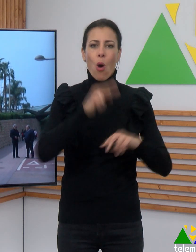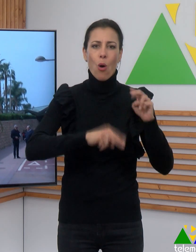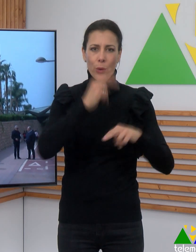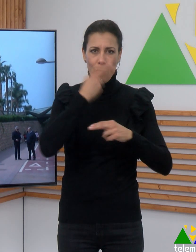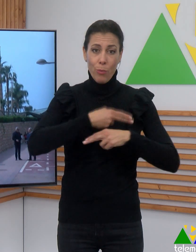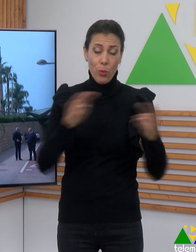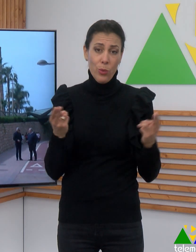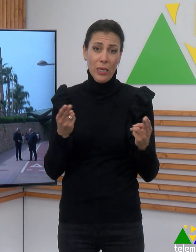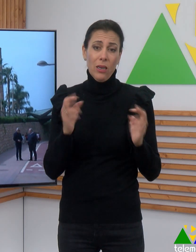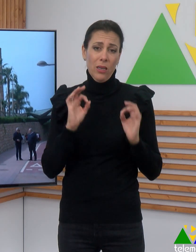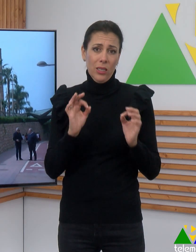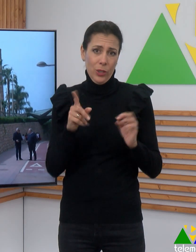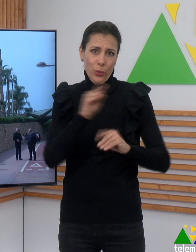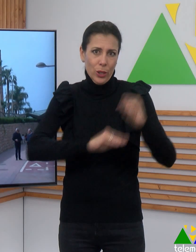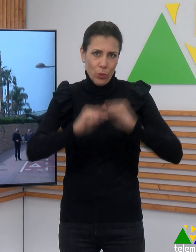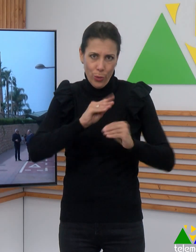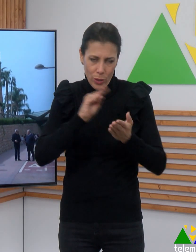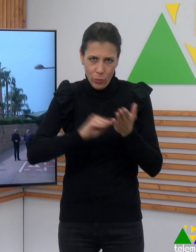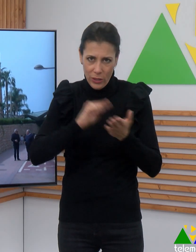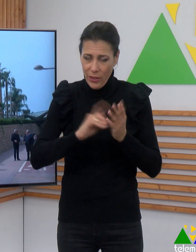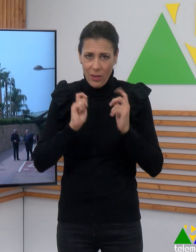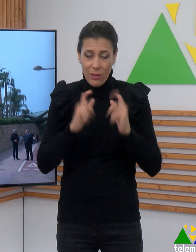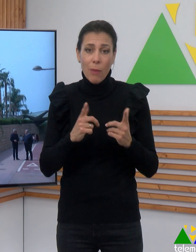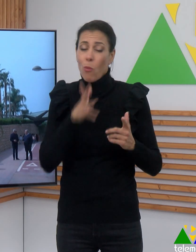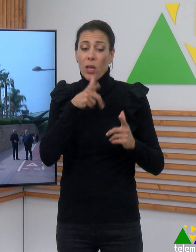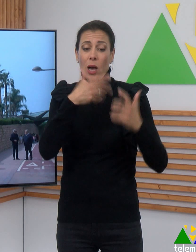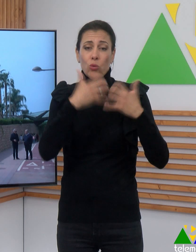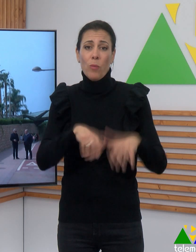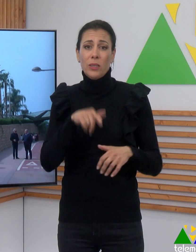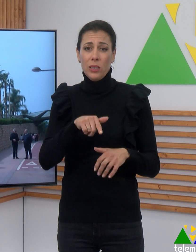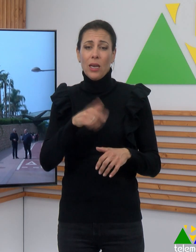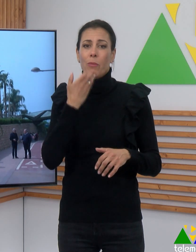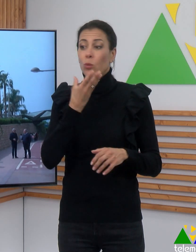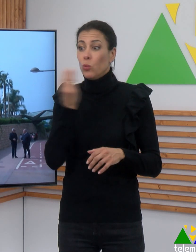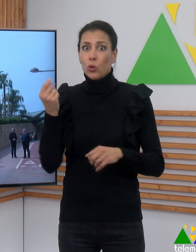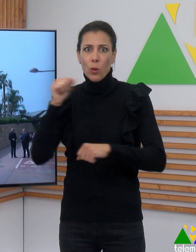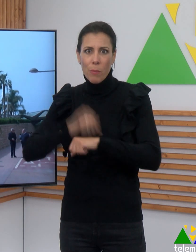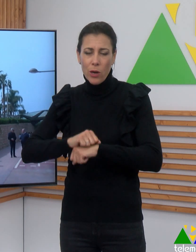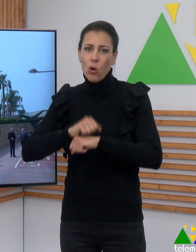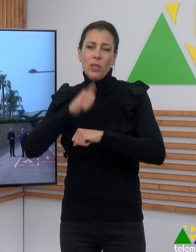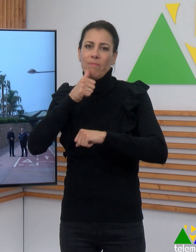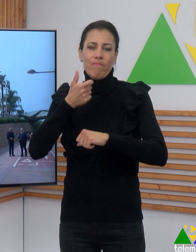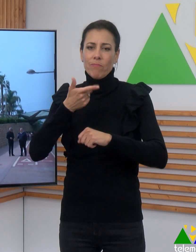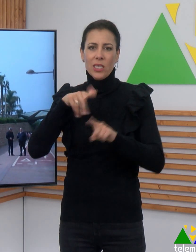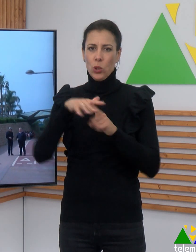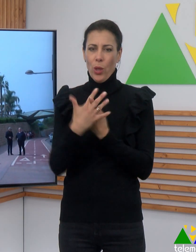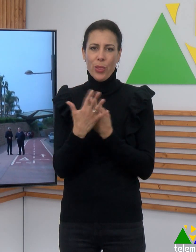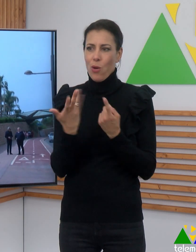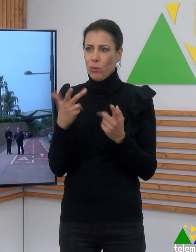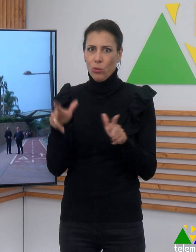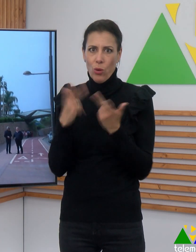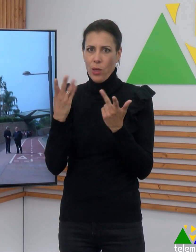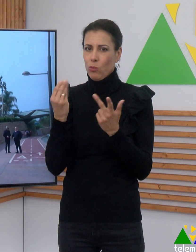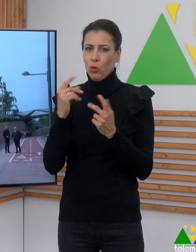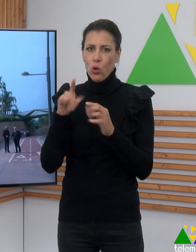la salida del polvorín, porque aquello automáticamente, cuando había mucho paro, la situación social se